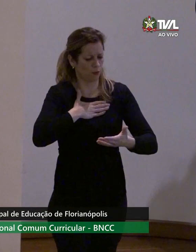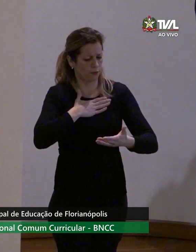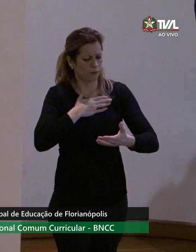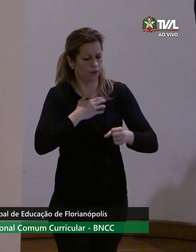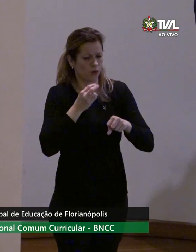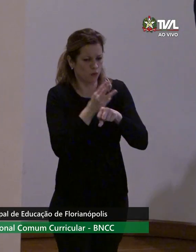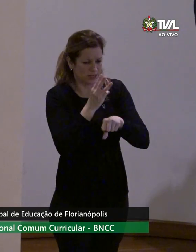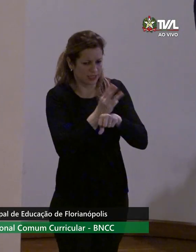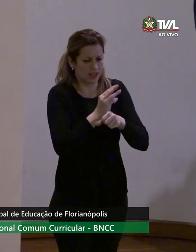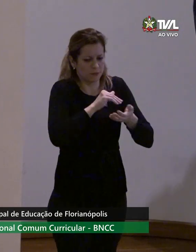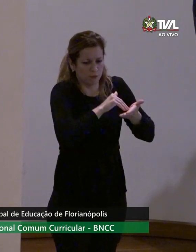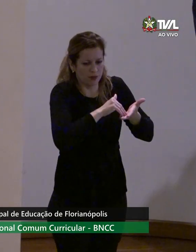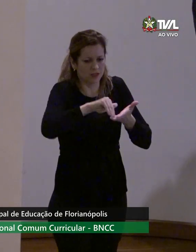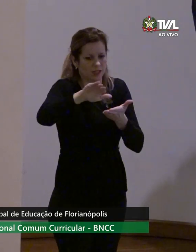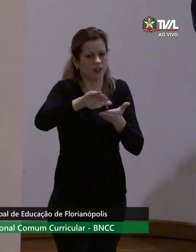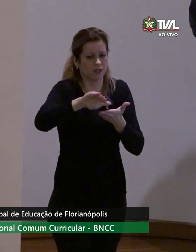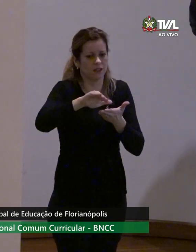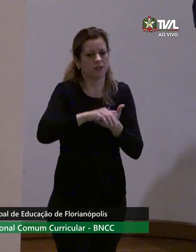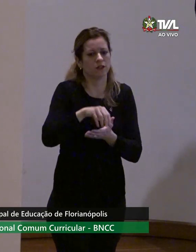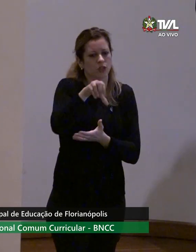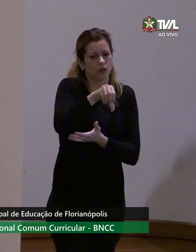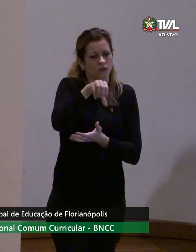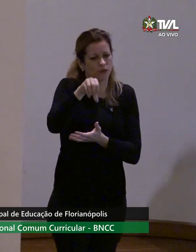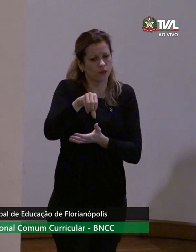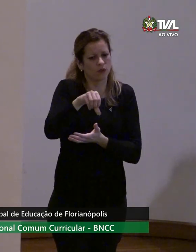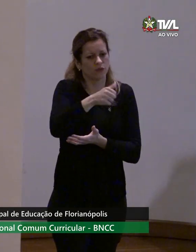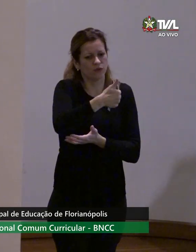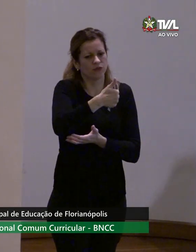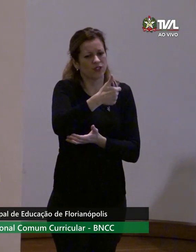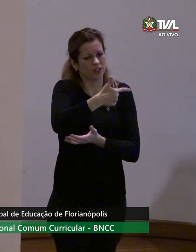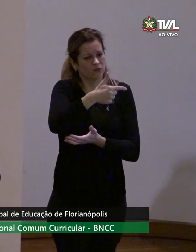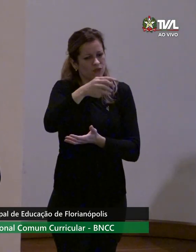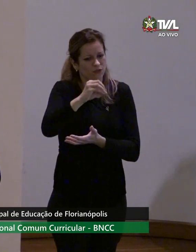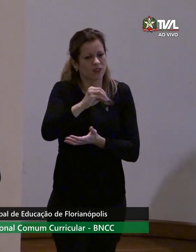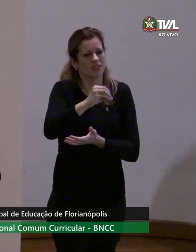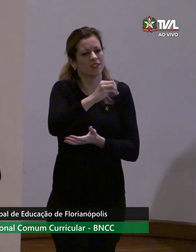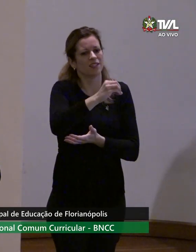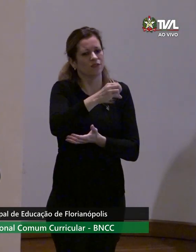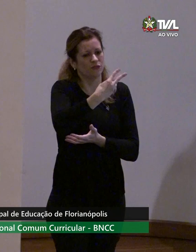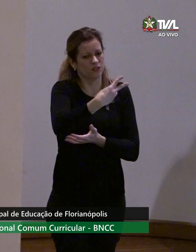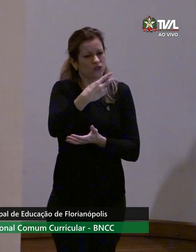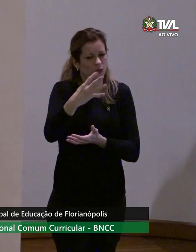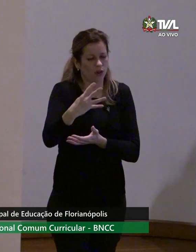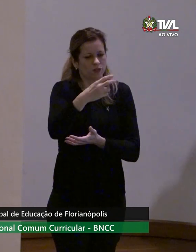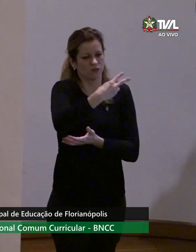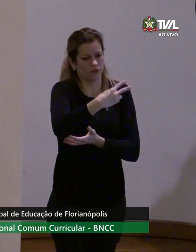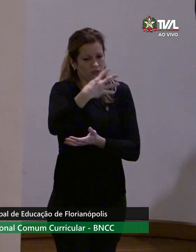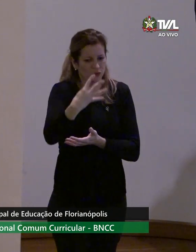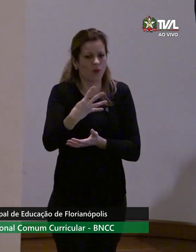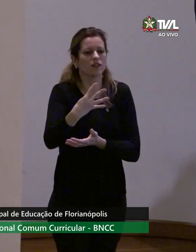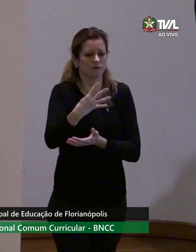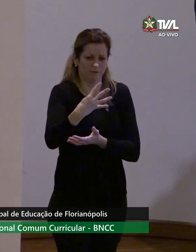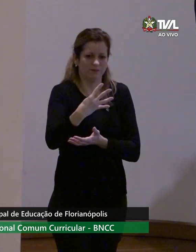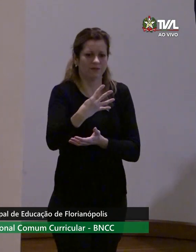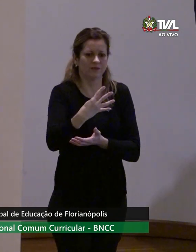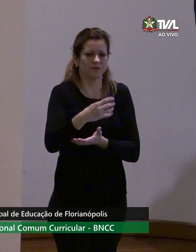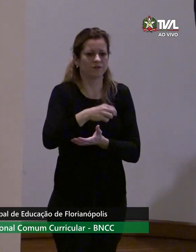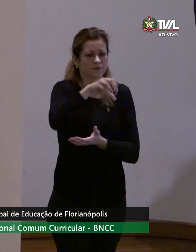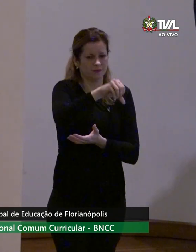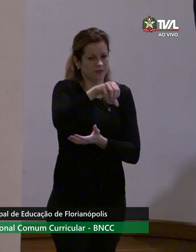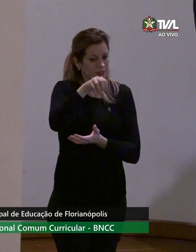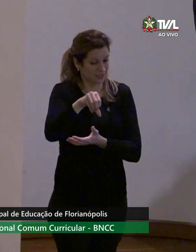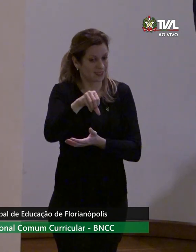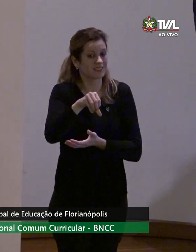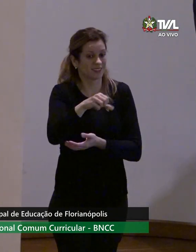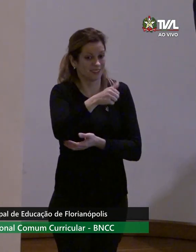tem é só mandar aí que eu respondo é o 99 120 24:24 quem não conseguiu anotar eu digo de novo é o